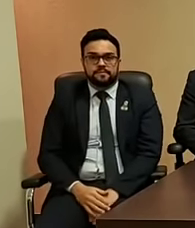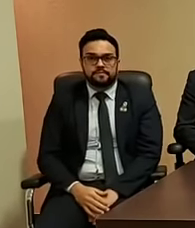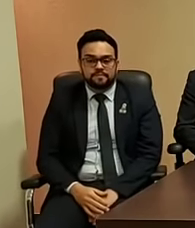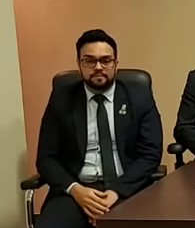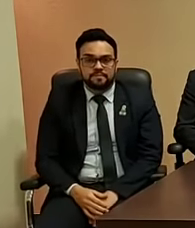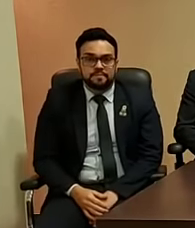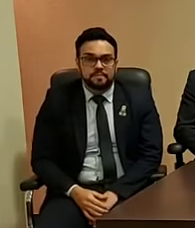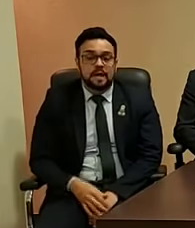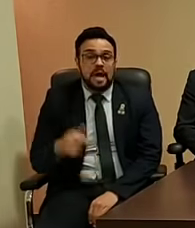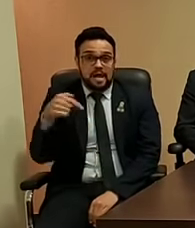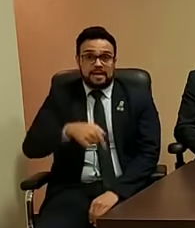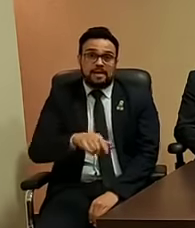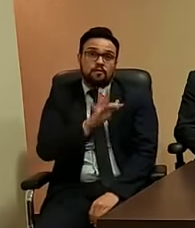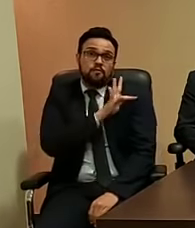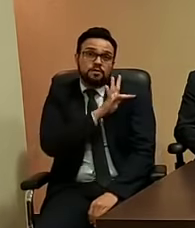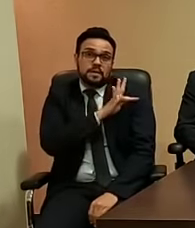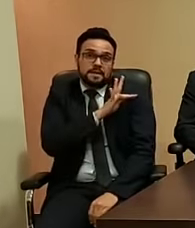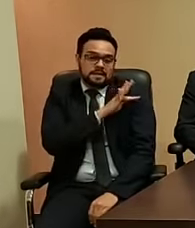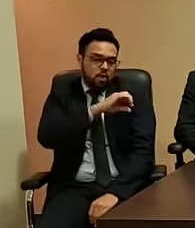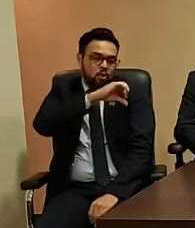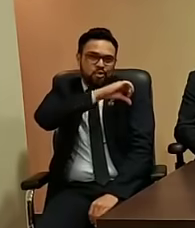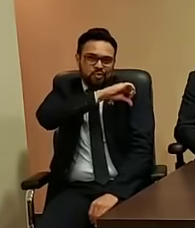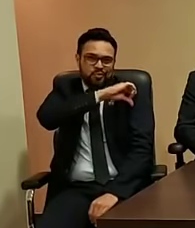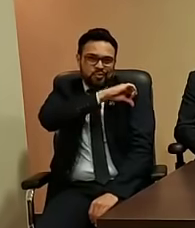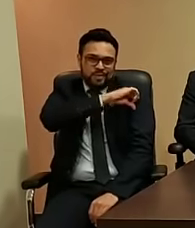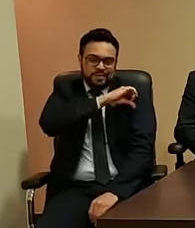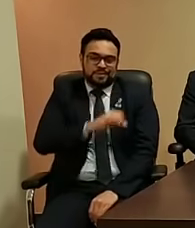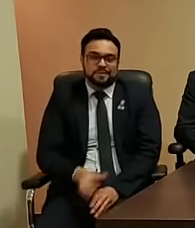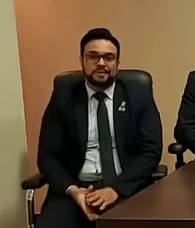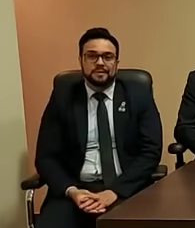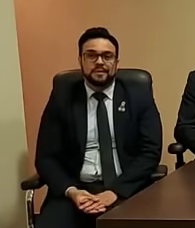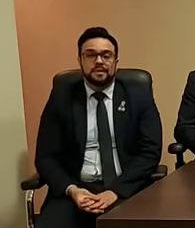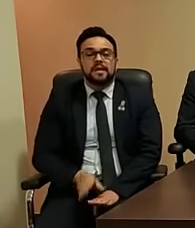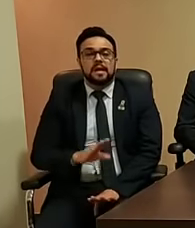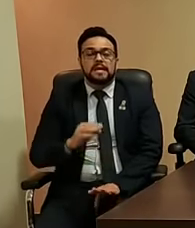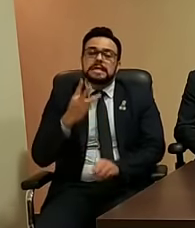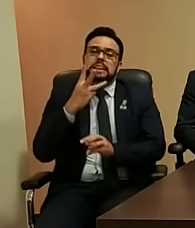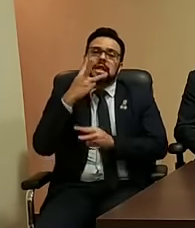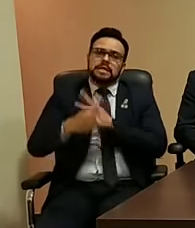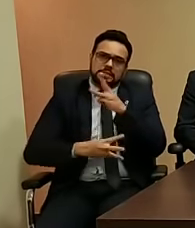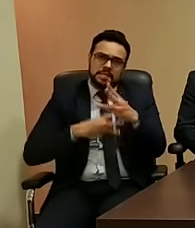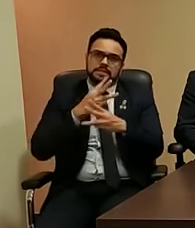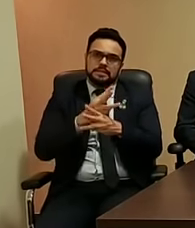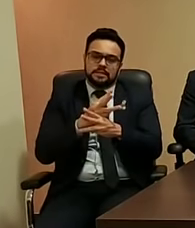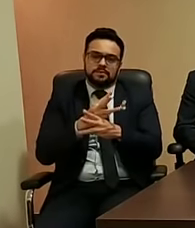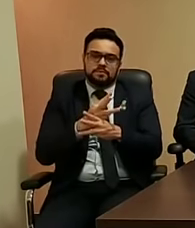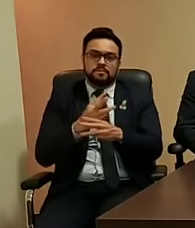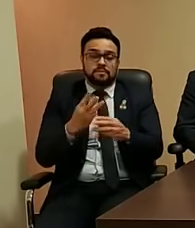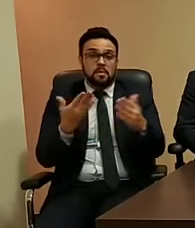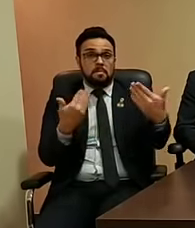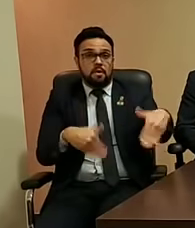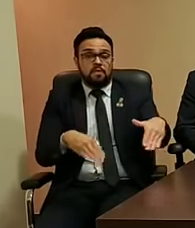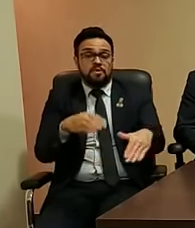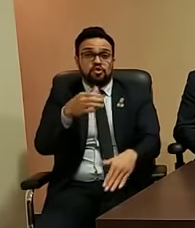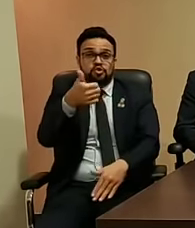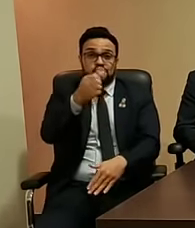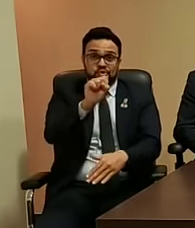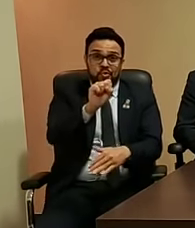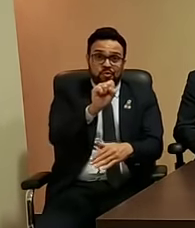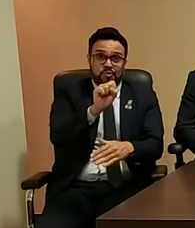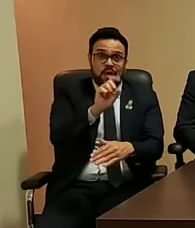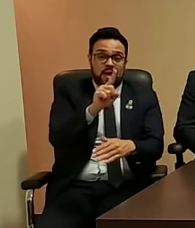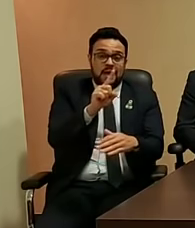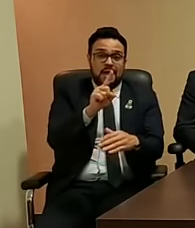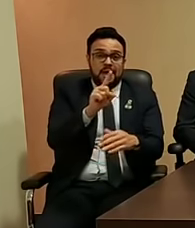do ensino fundamental. E foi feito, então, em 3 anos, né? 18 é múltiplo de 3,